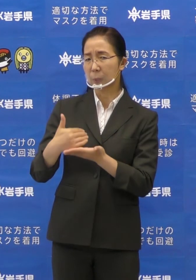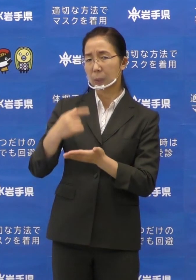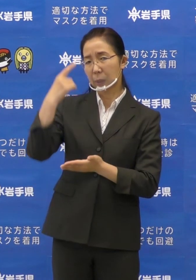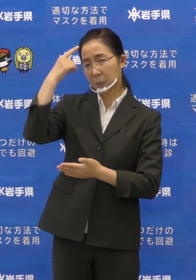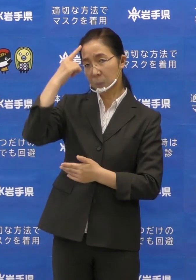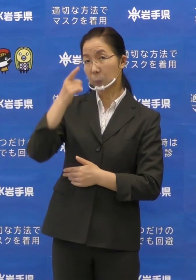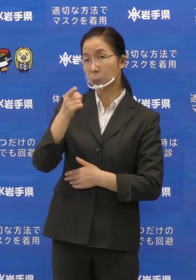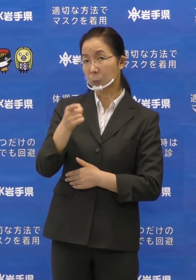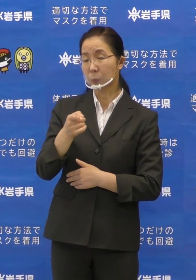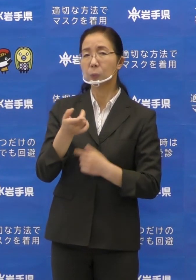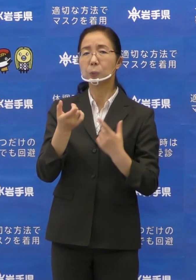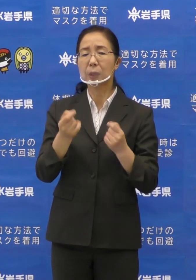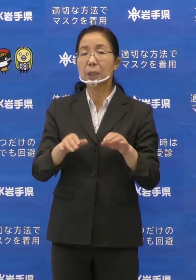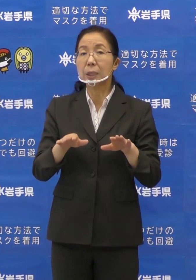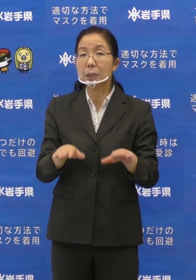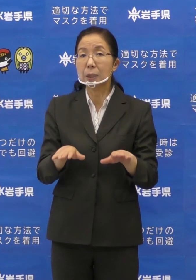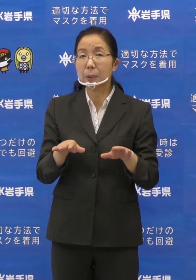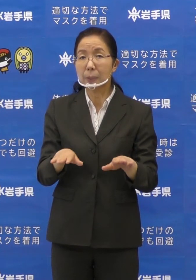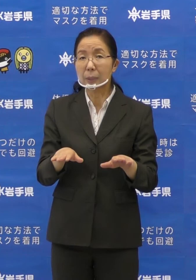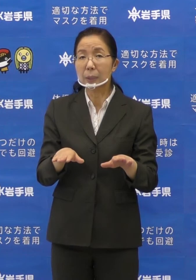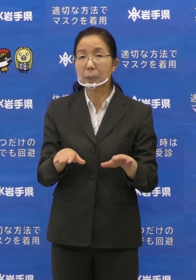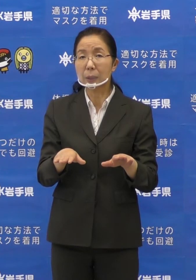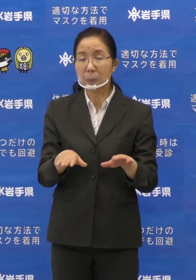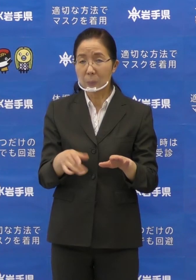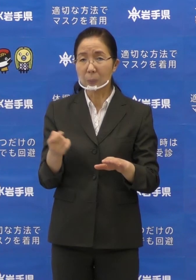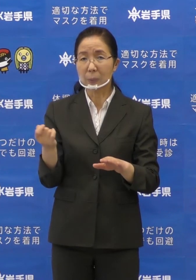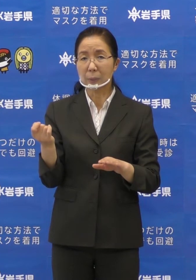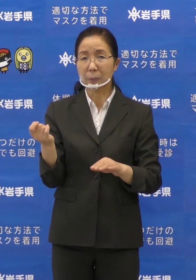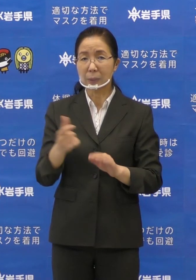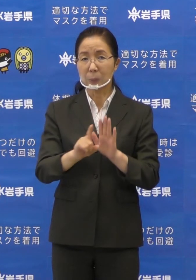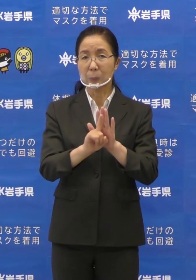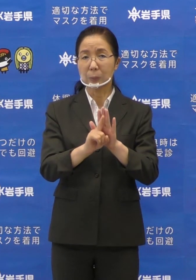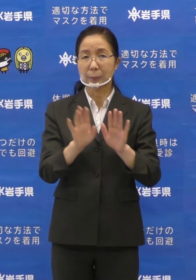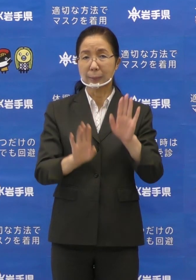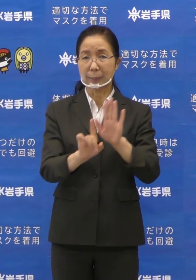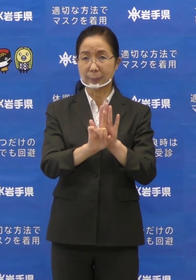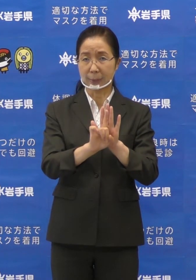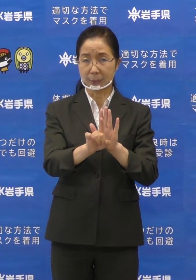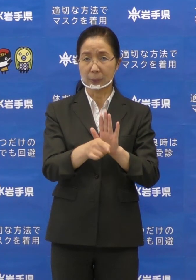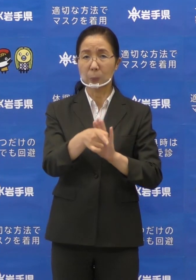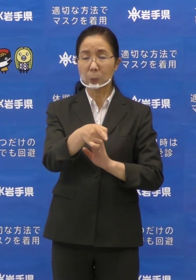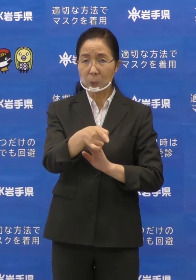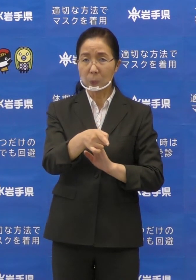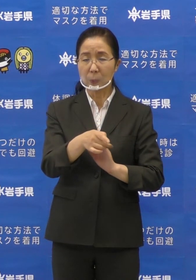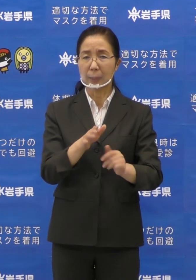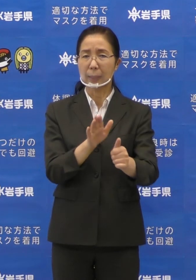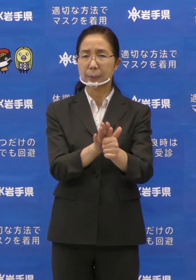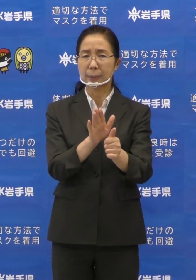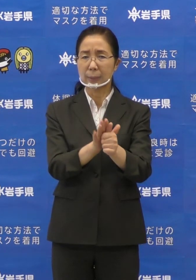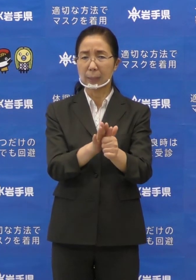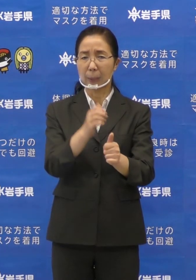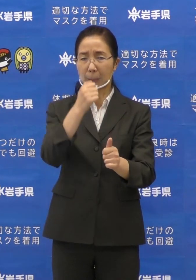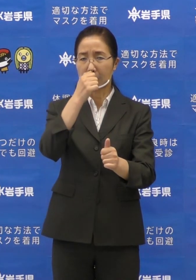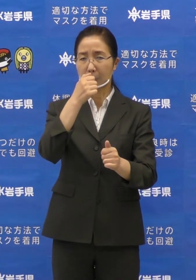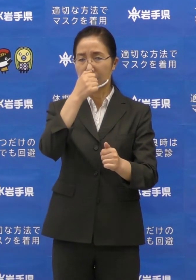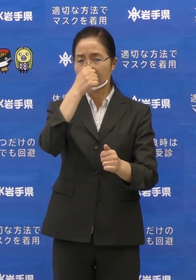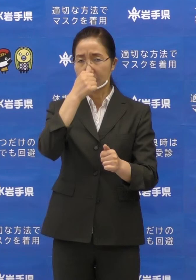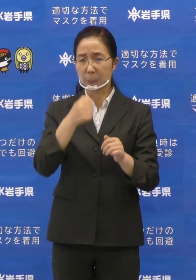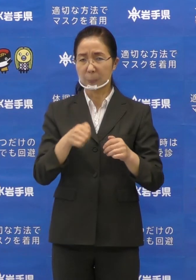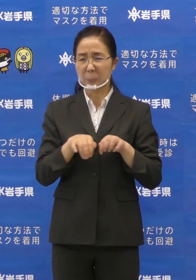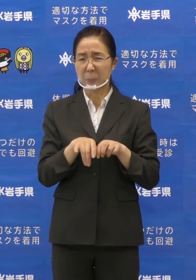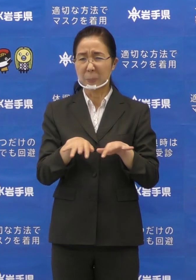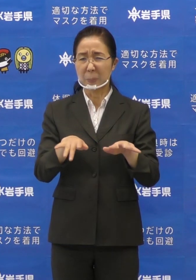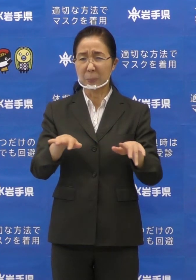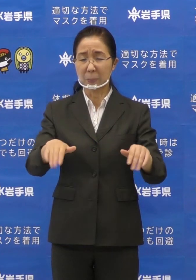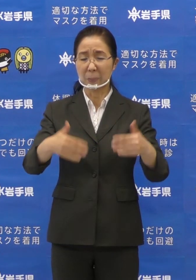ども、今回の今現在の緊急事態宣言と今後も視野に入っているまん延防止の、ま